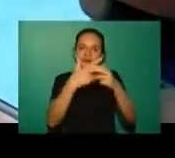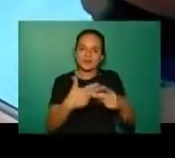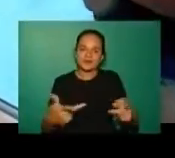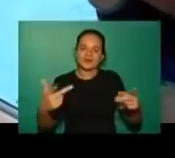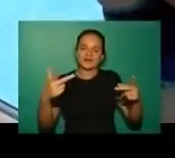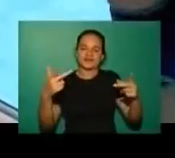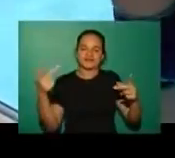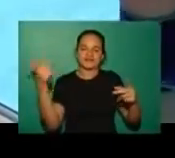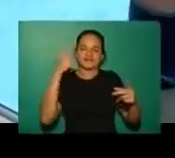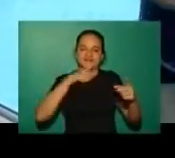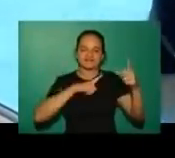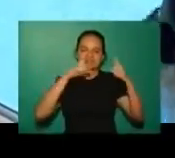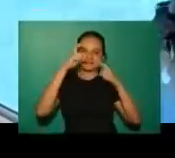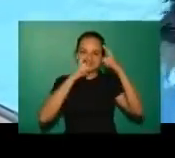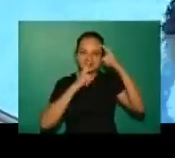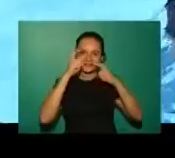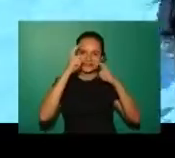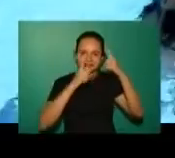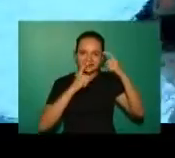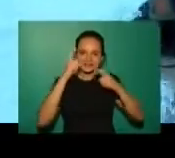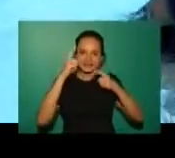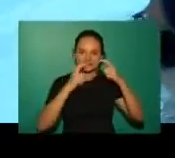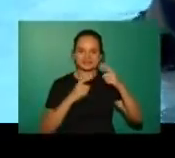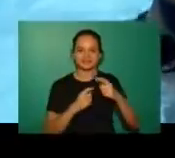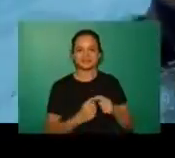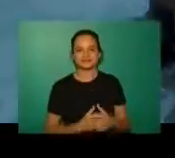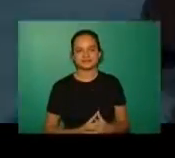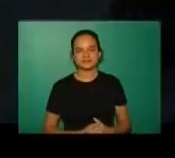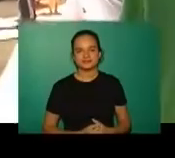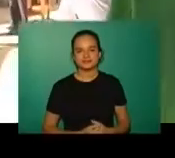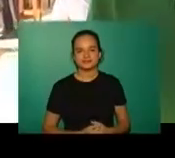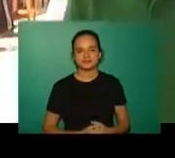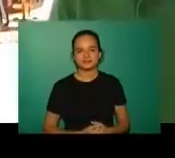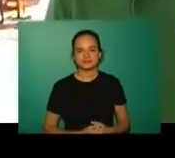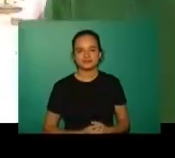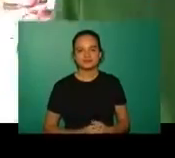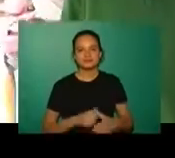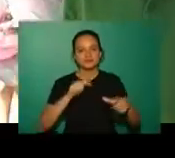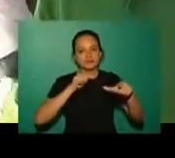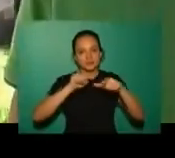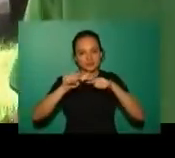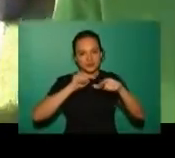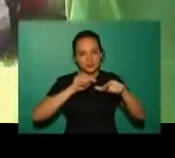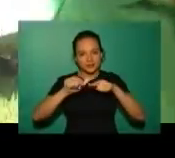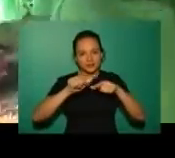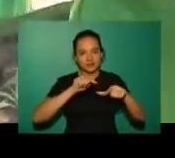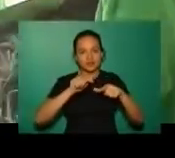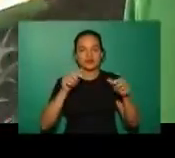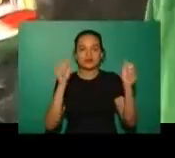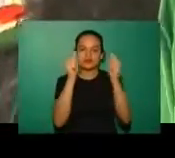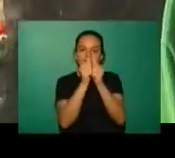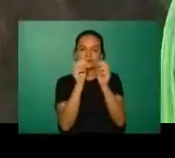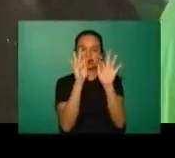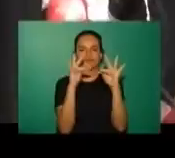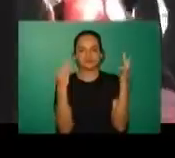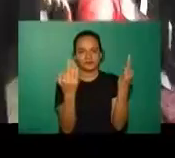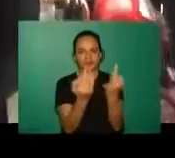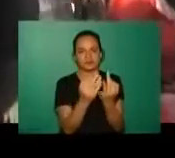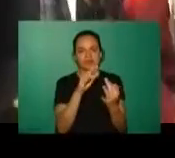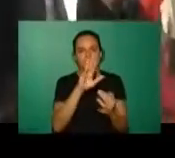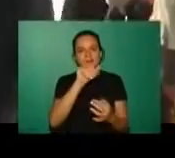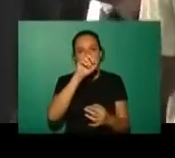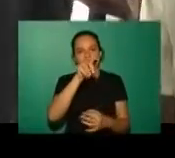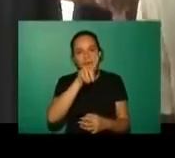querendo dizer com cada expressão, com cada movimento. Um trabalho que é extensivo às famílias.